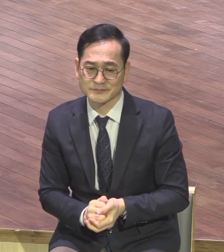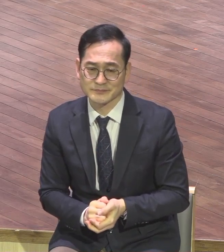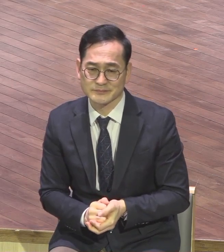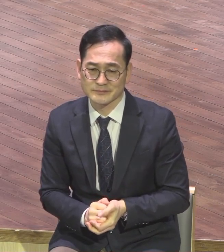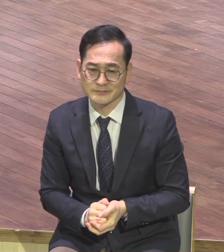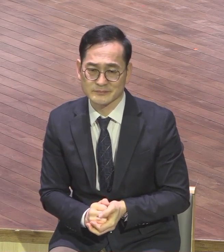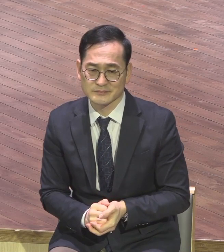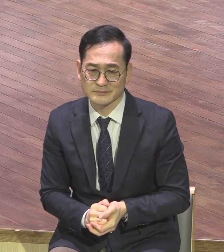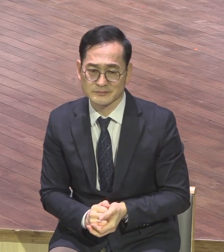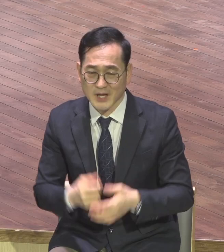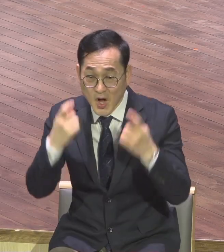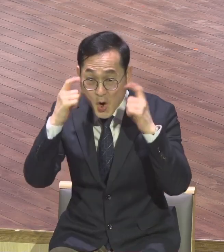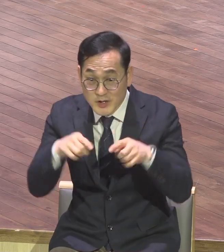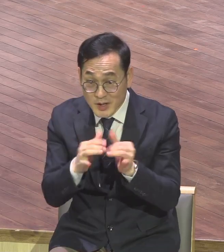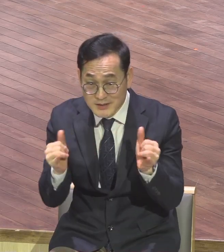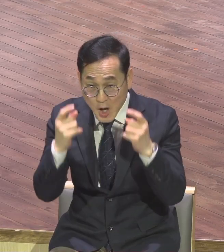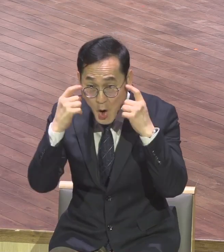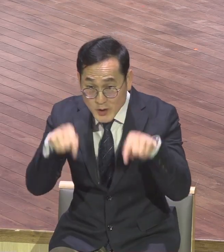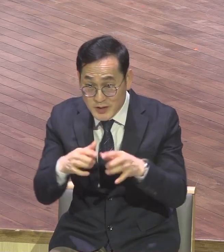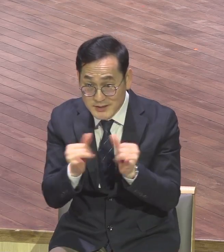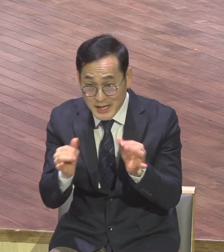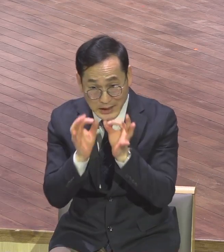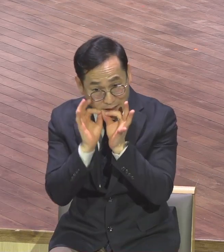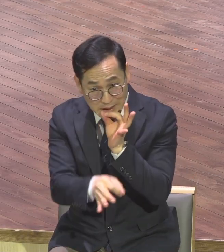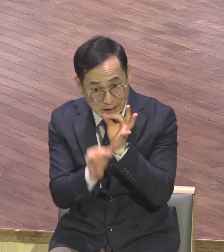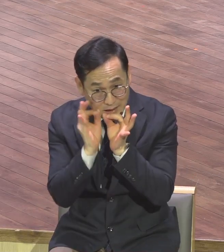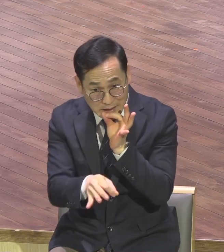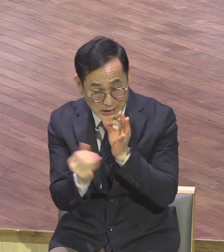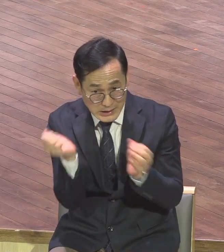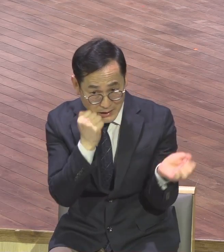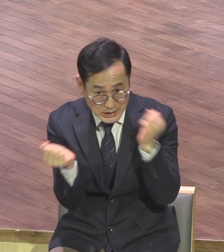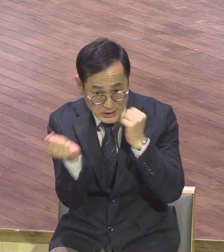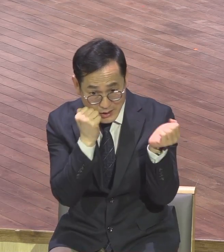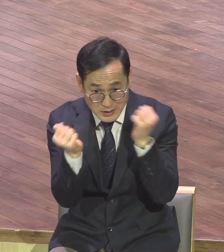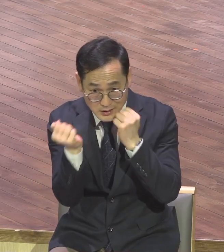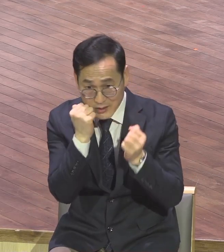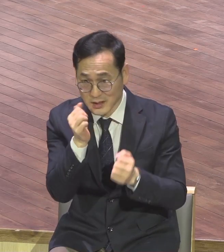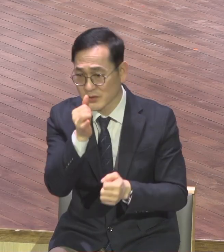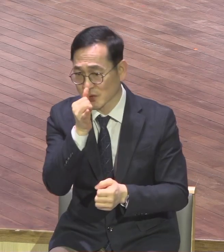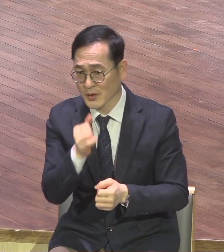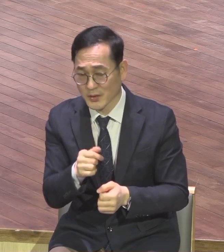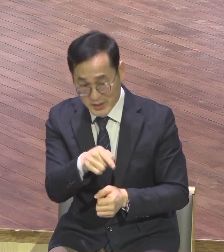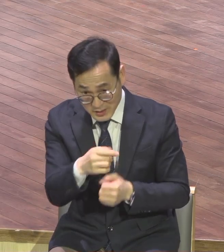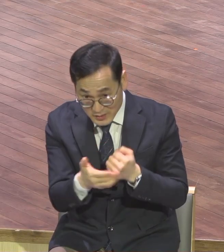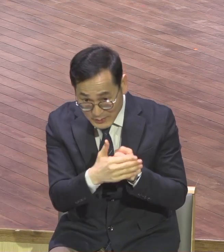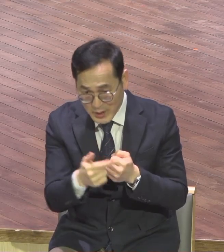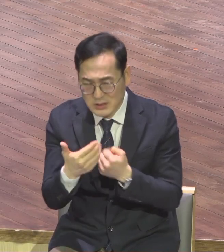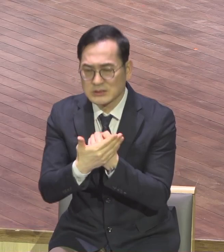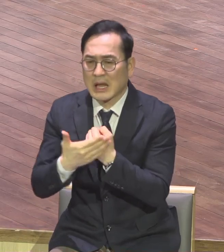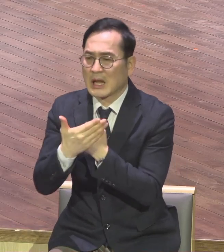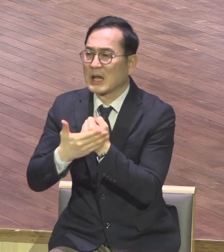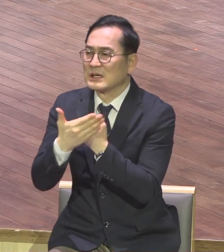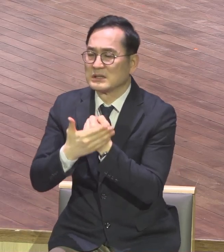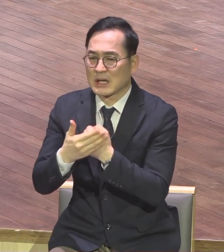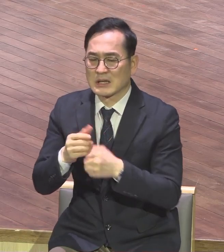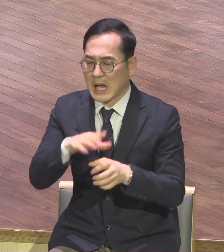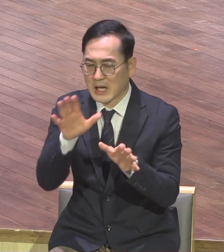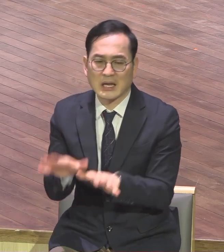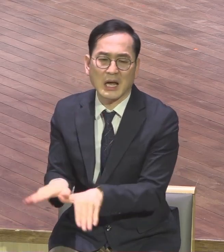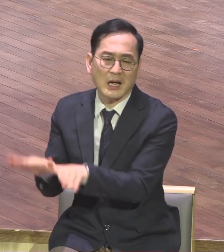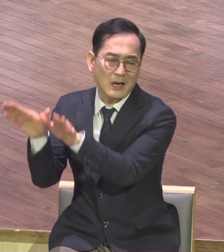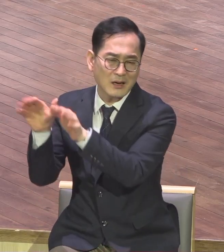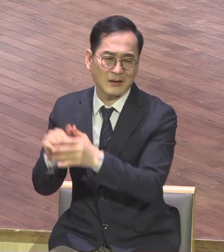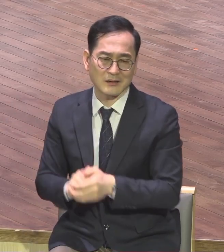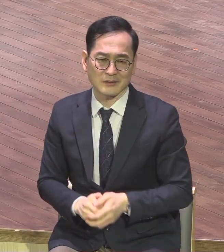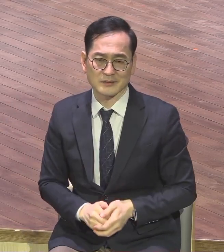사람들이 사기당하거든. 영적 사기예요. 사기. 은혜 못 받게 합니다. 세상 살면서